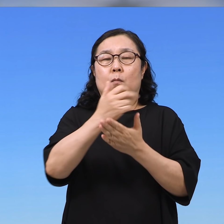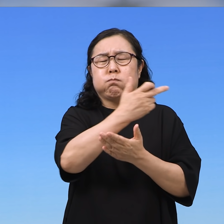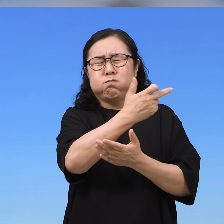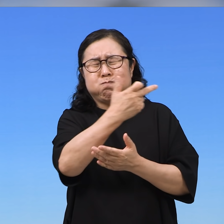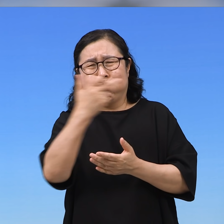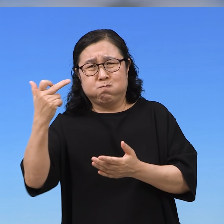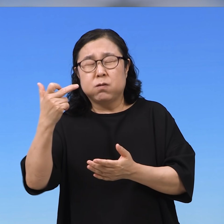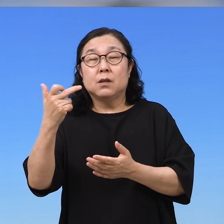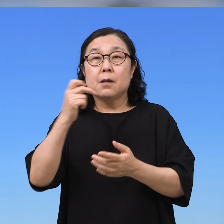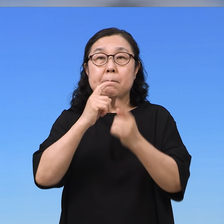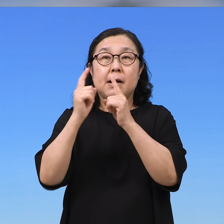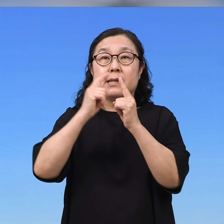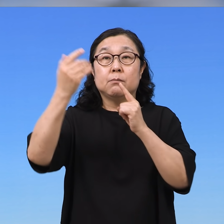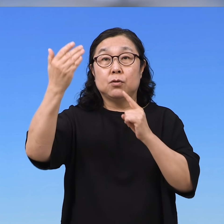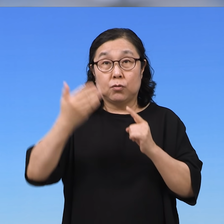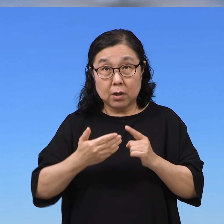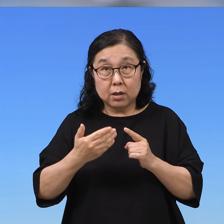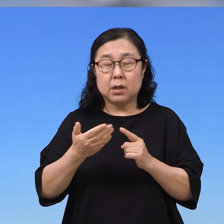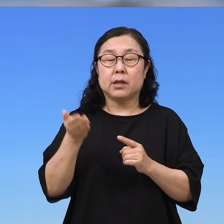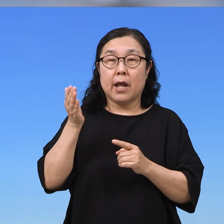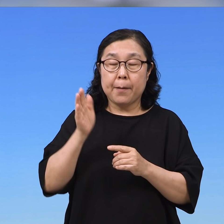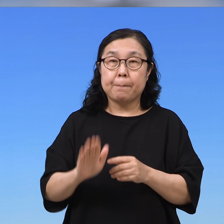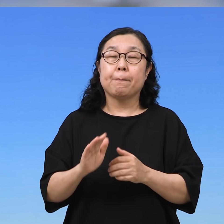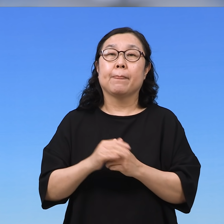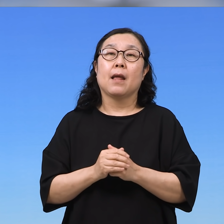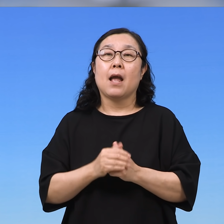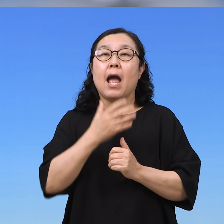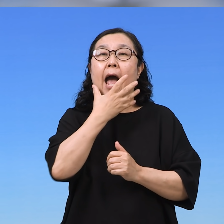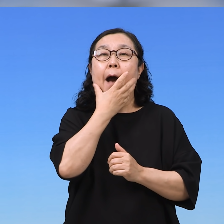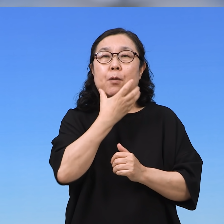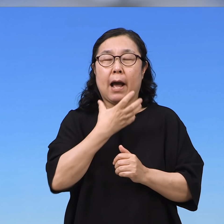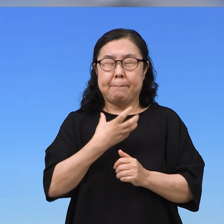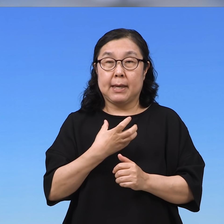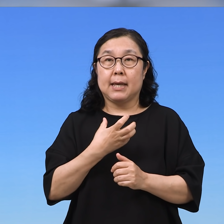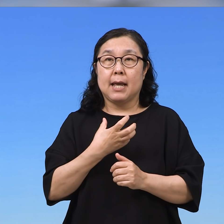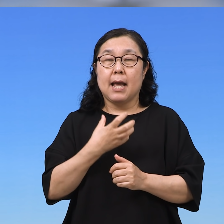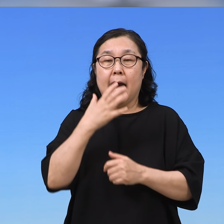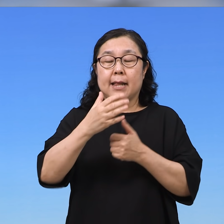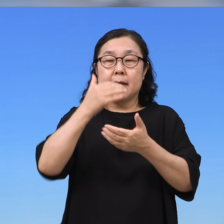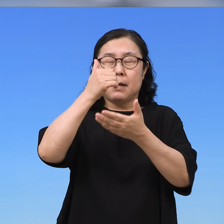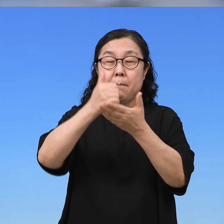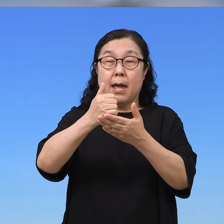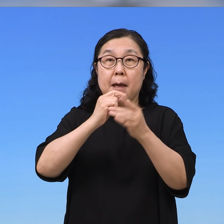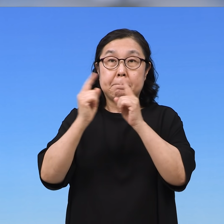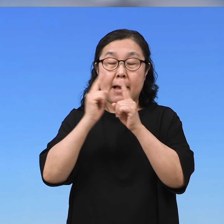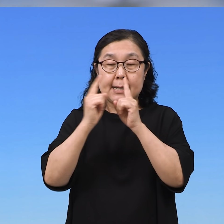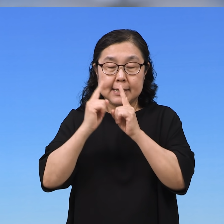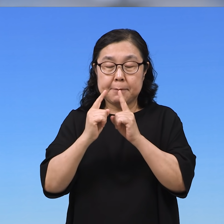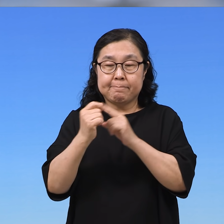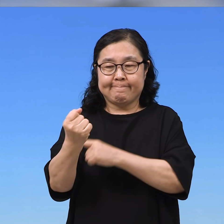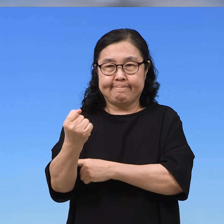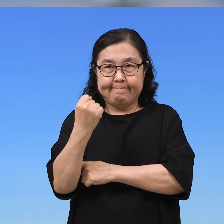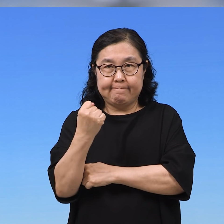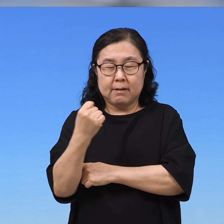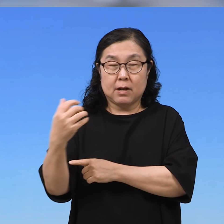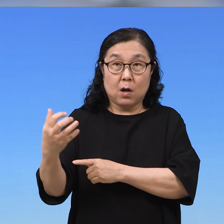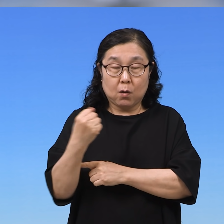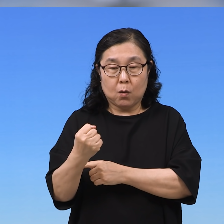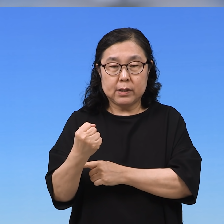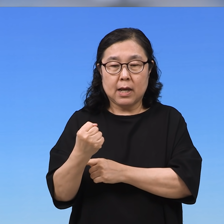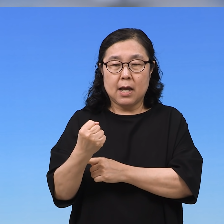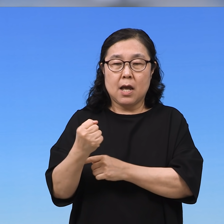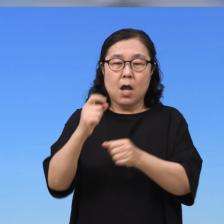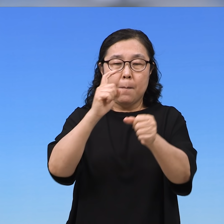하나님께서 이런 엄청난 말씀을 주시는데요. 이제 아브라함이 그 하나님의 말씀에 힘입어서 다시 이제